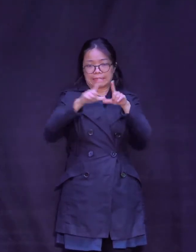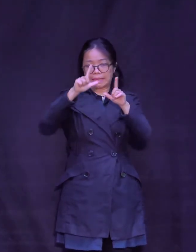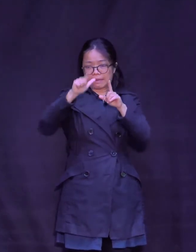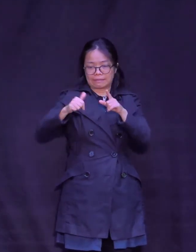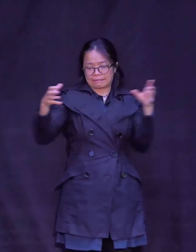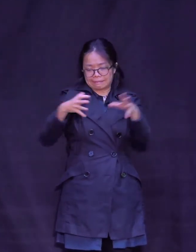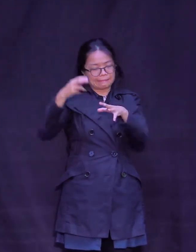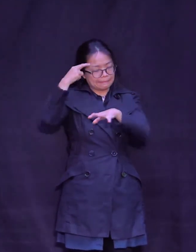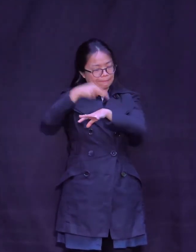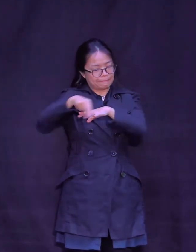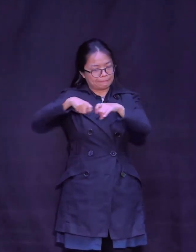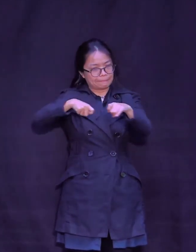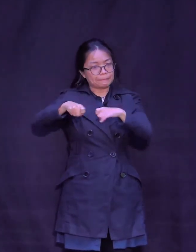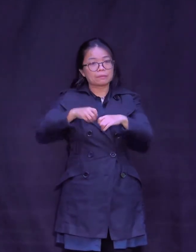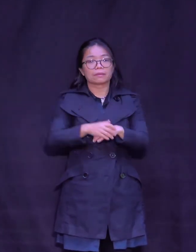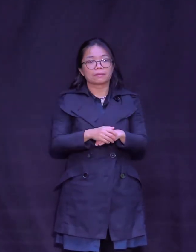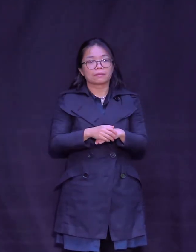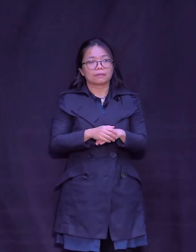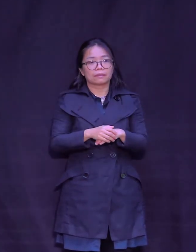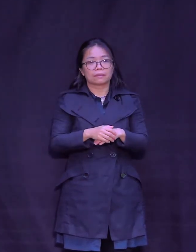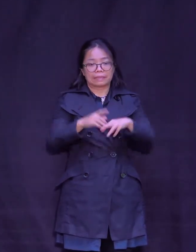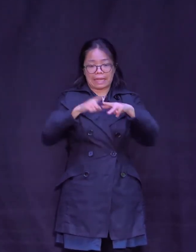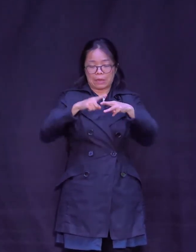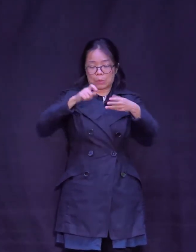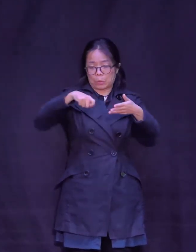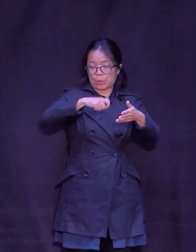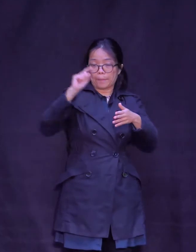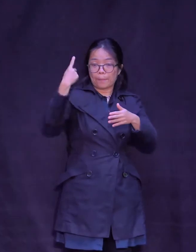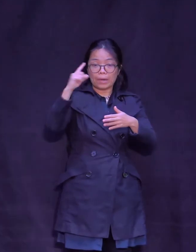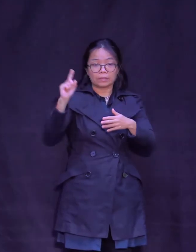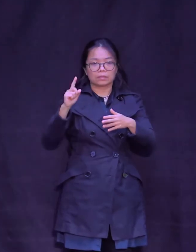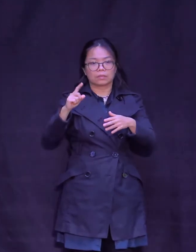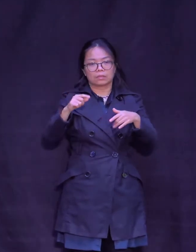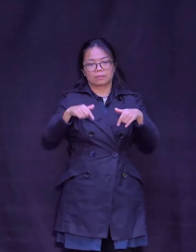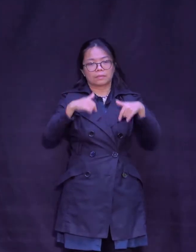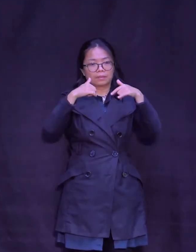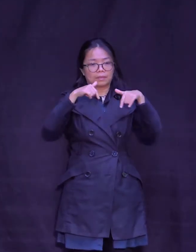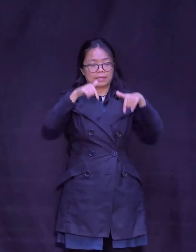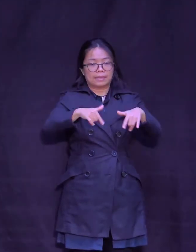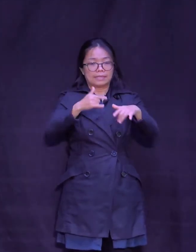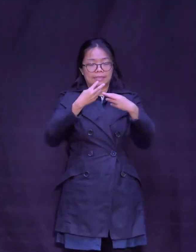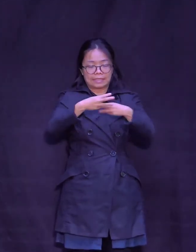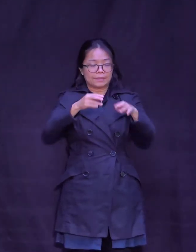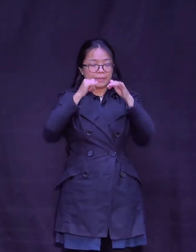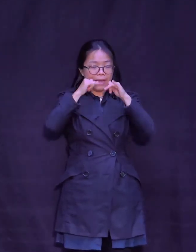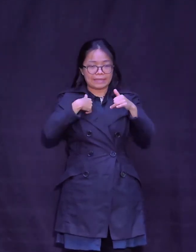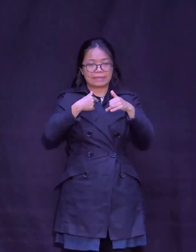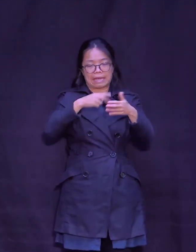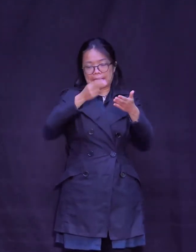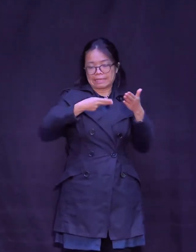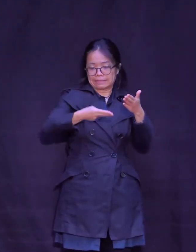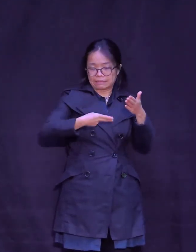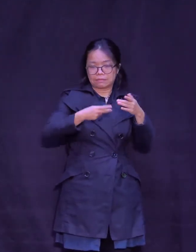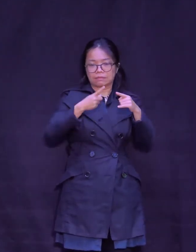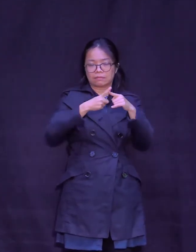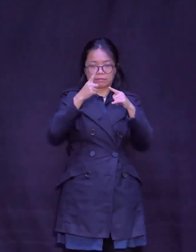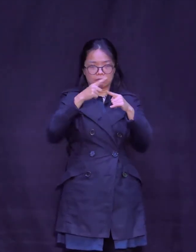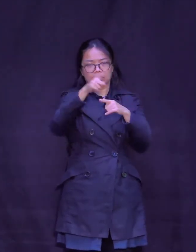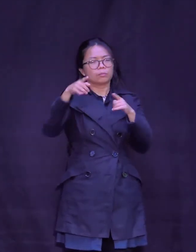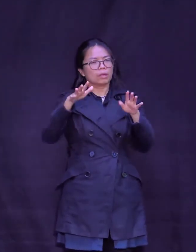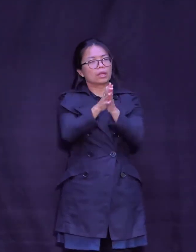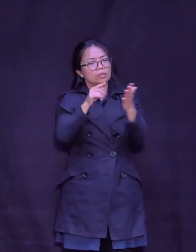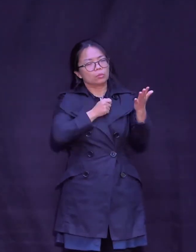共同完成的。它的文本呢是来自西班牙的诗人，就是应该一般人都容易知道